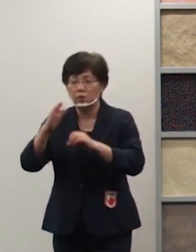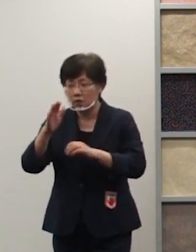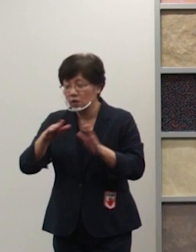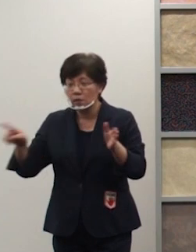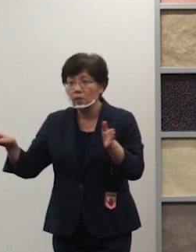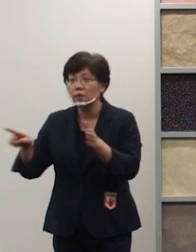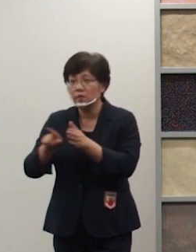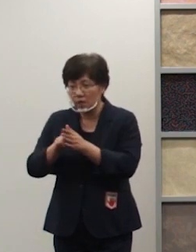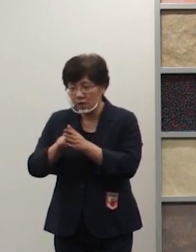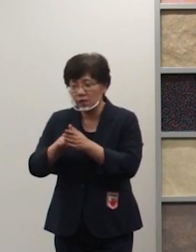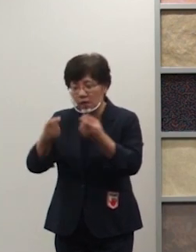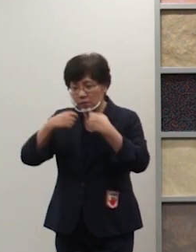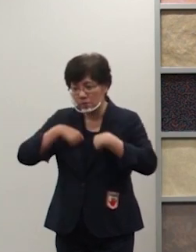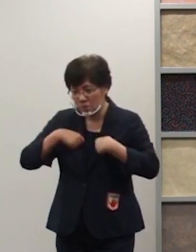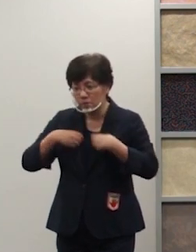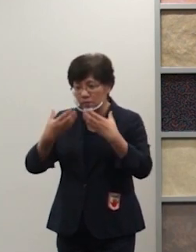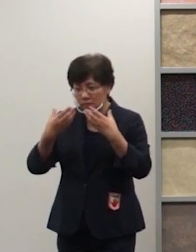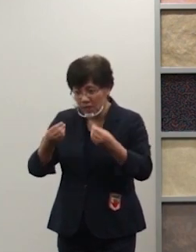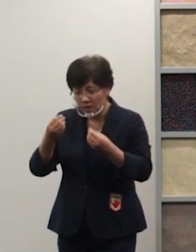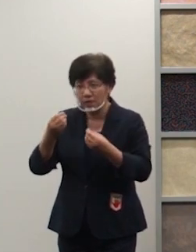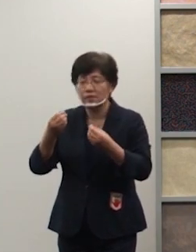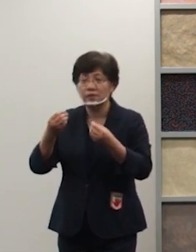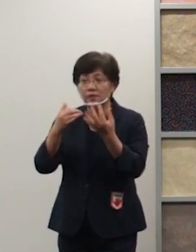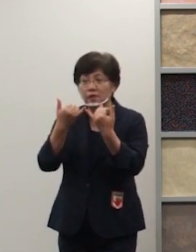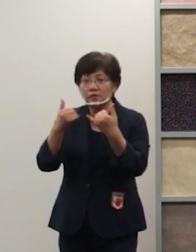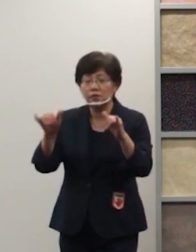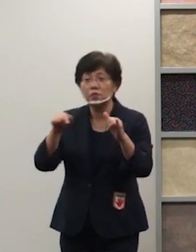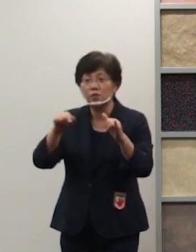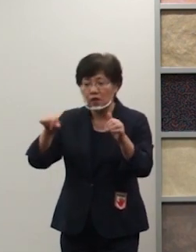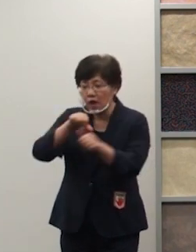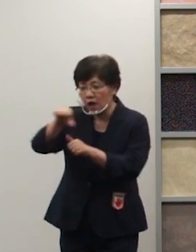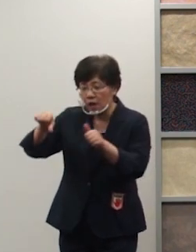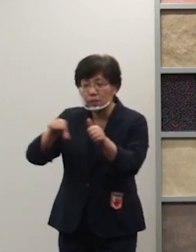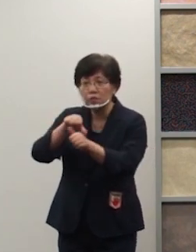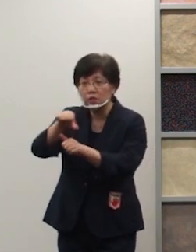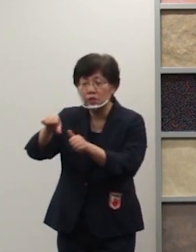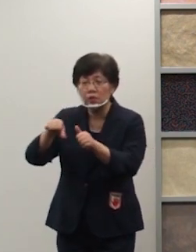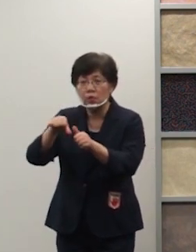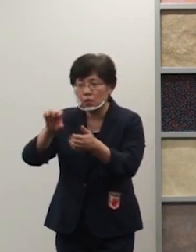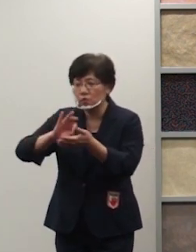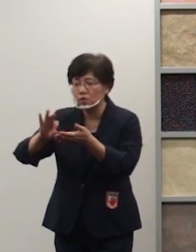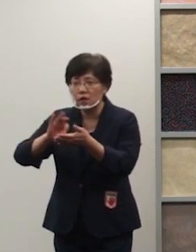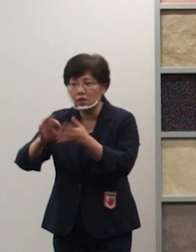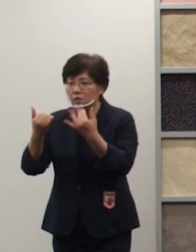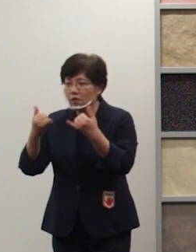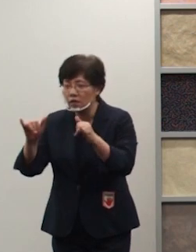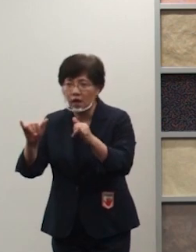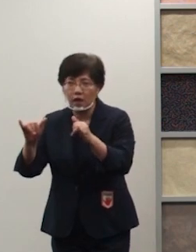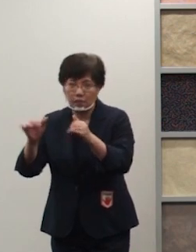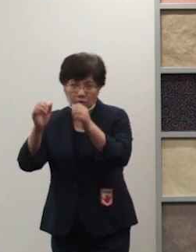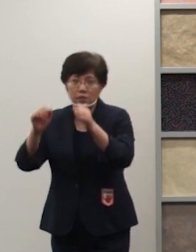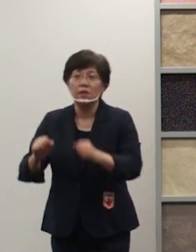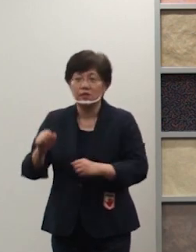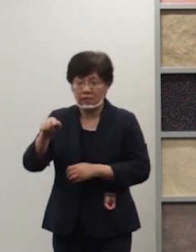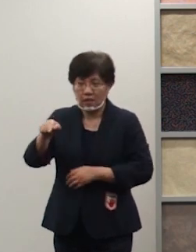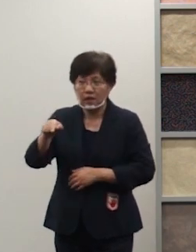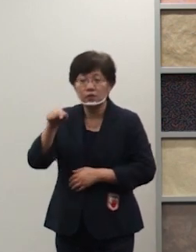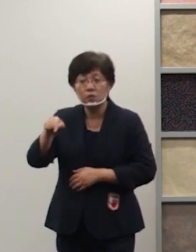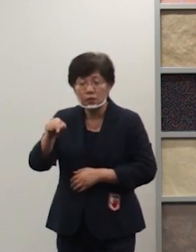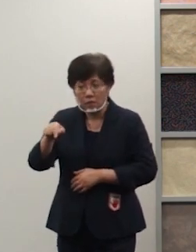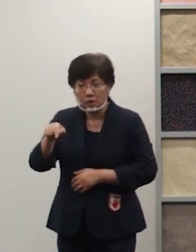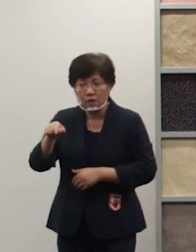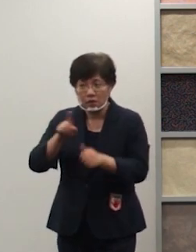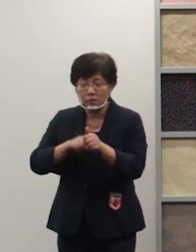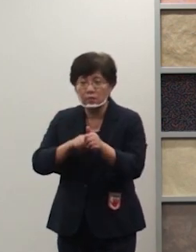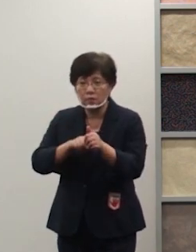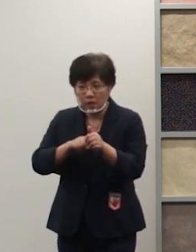県内で判明した方の中には、アプリを導入されていた例というのがいらっしゃいまして、その方については